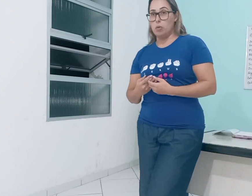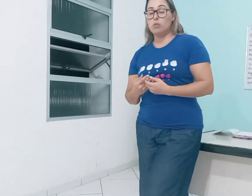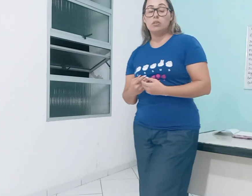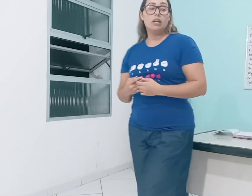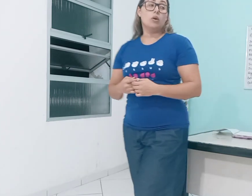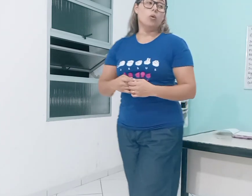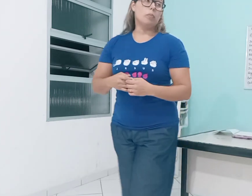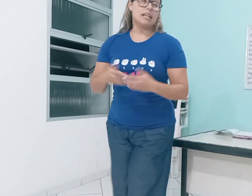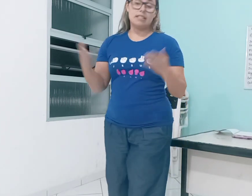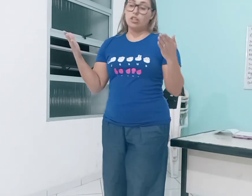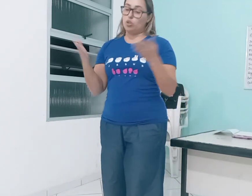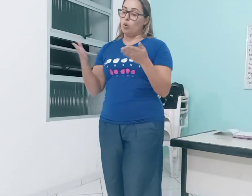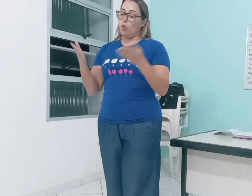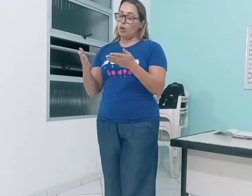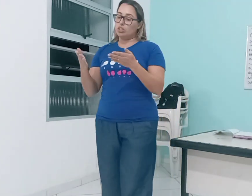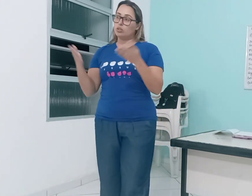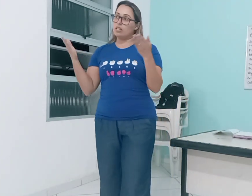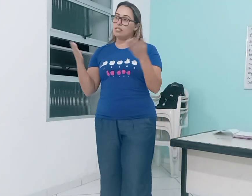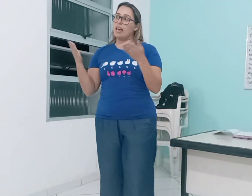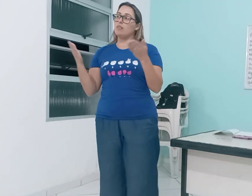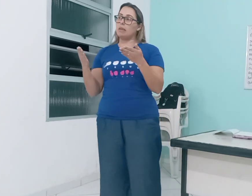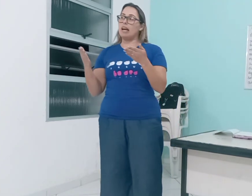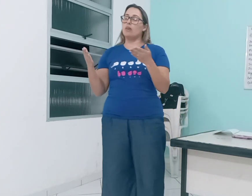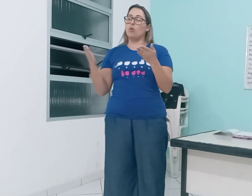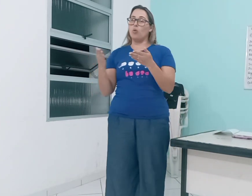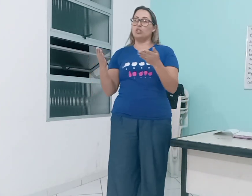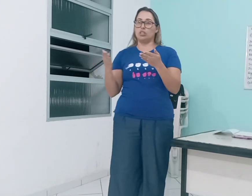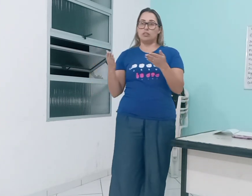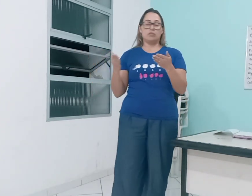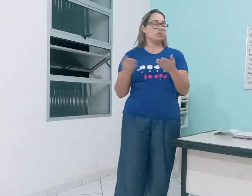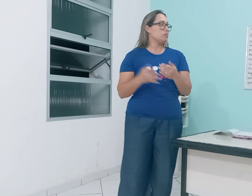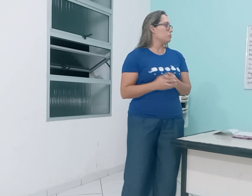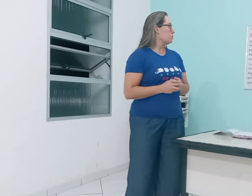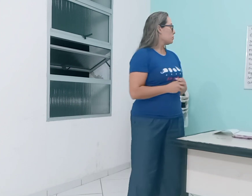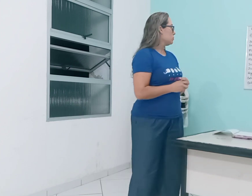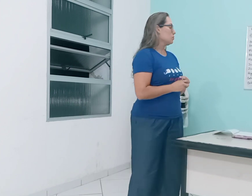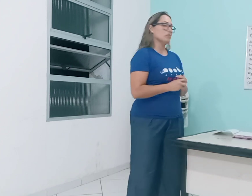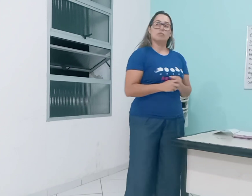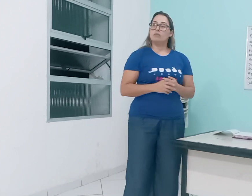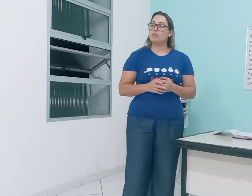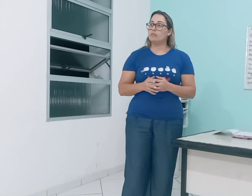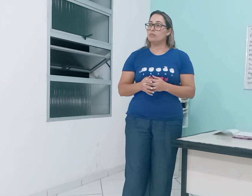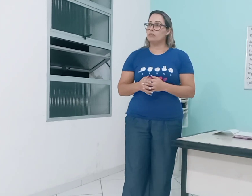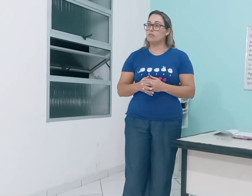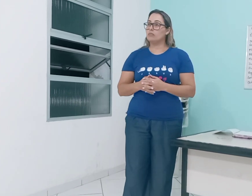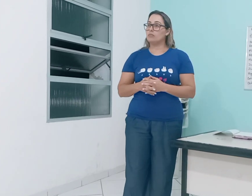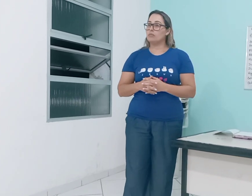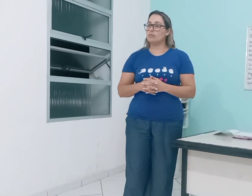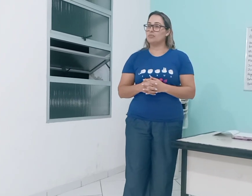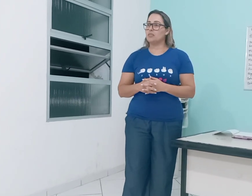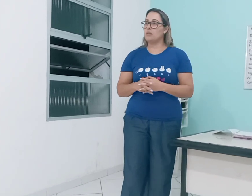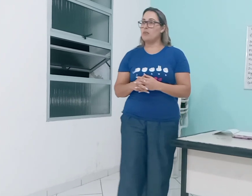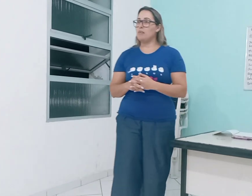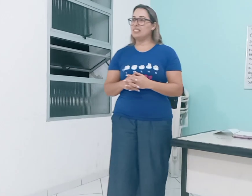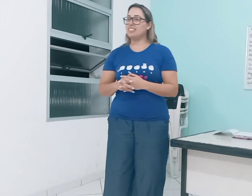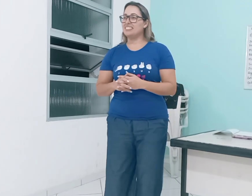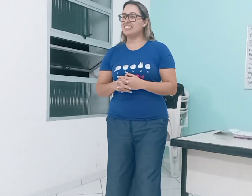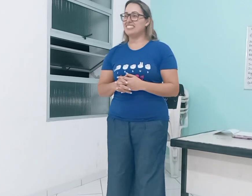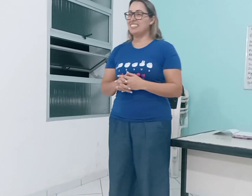bom? O presente hoje só serve para hoje. Pai, o computador não mandou assim fazer? Como assim? Não sei, tá